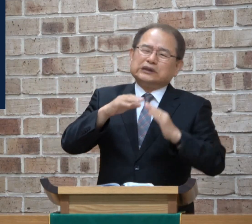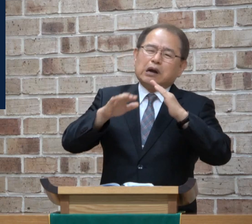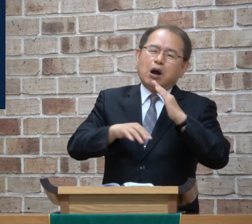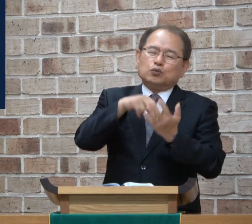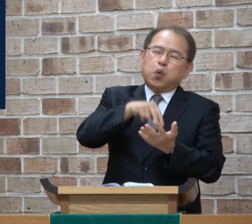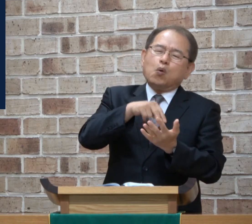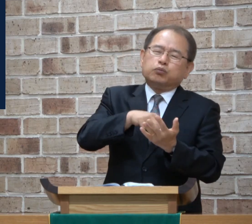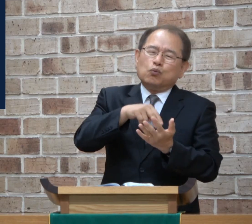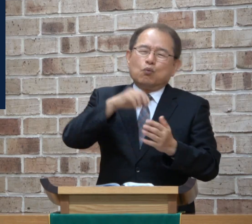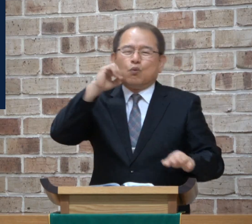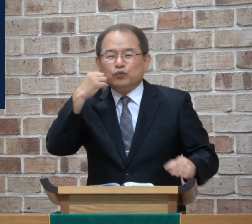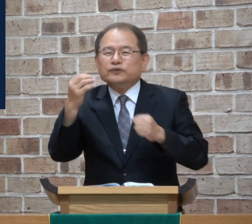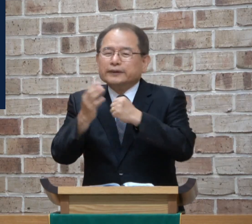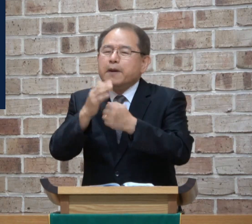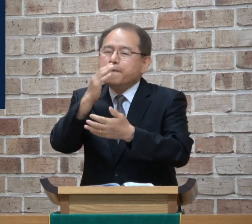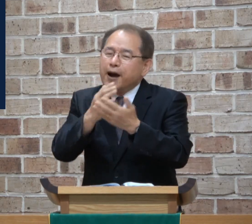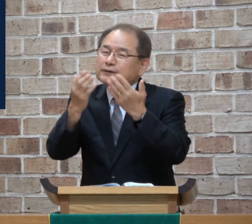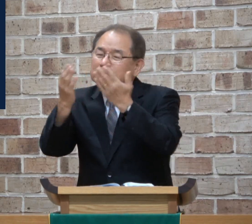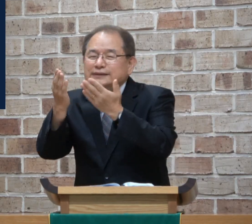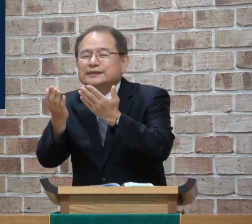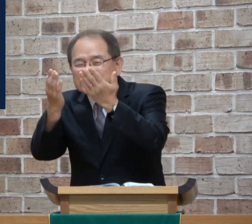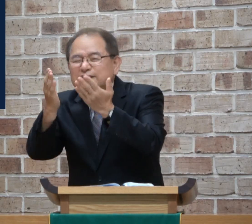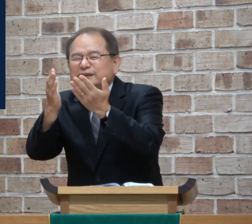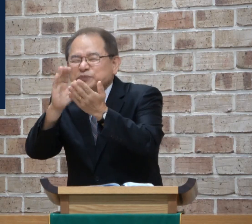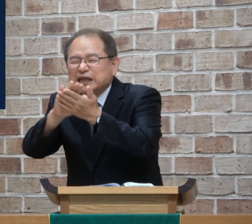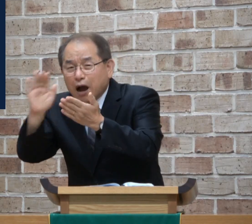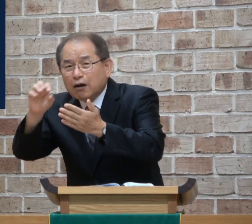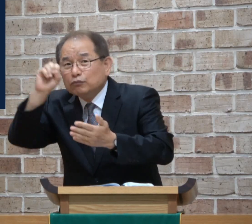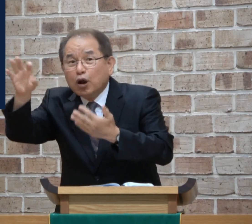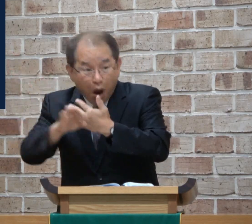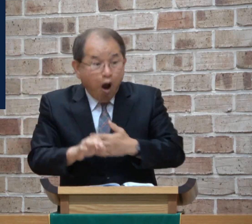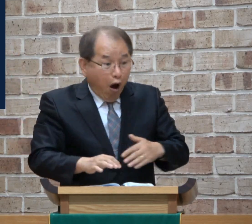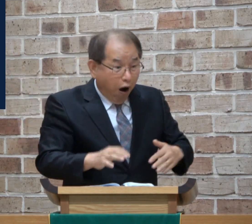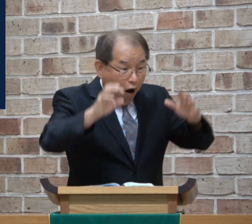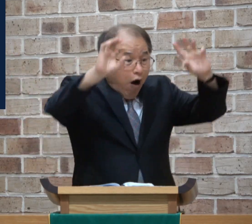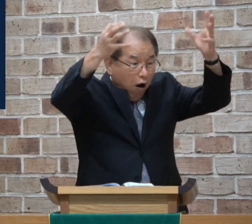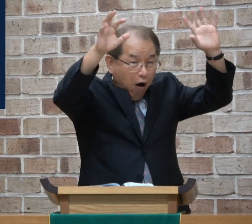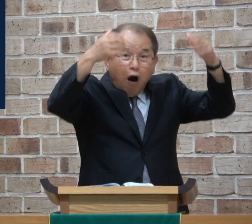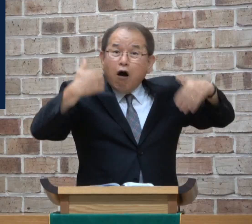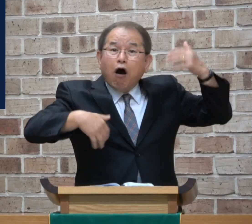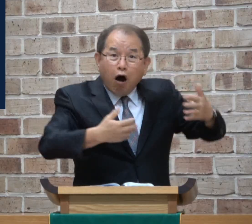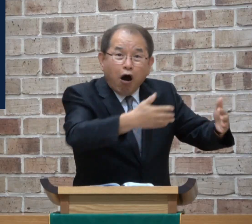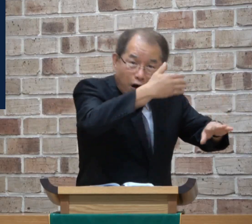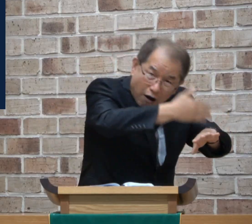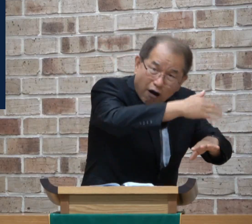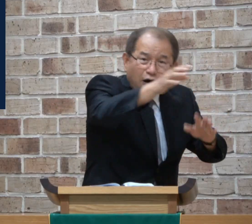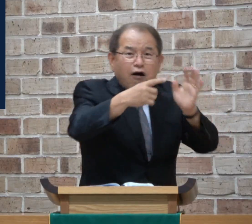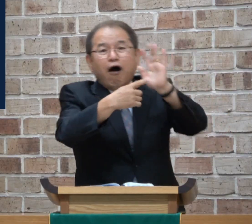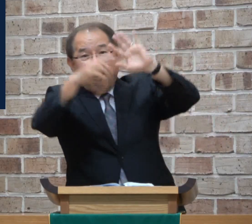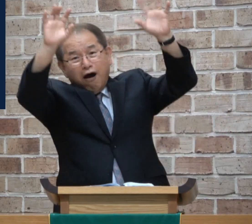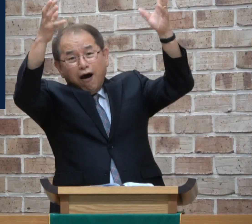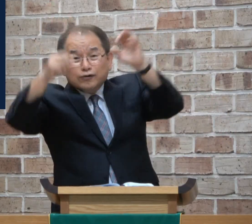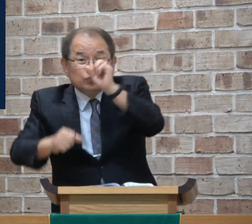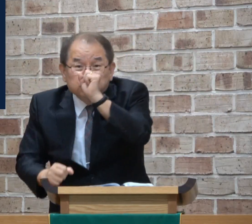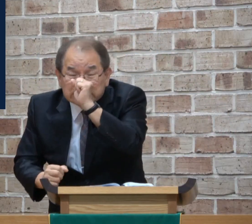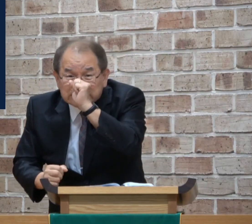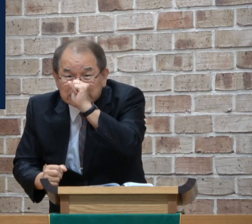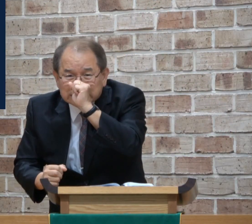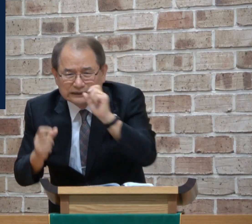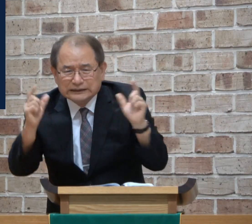그거를 다 드리게 되면 우리의 형편과 처지를 돌아봐야 되기 때문에 다 드리지 말아야겠다는 생각을 한 것입니다. 그리고 가서 전부를